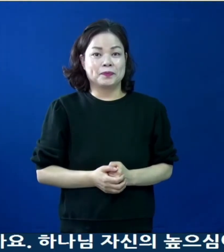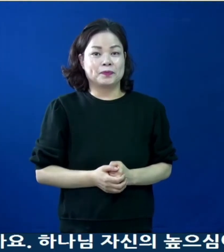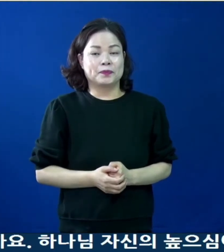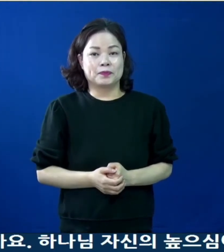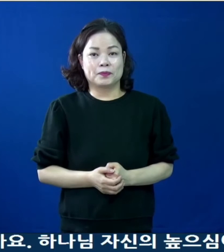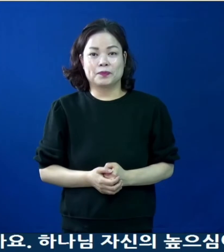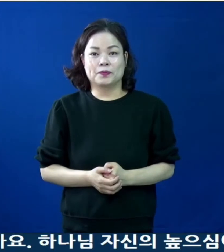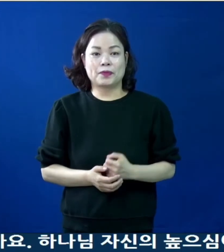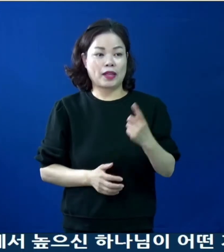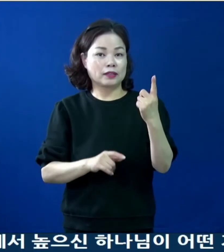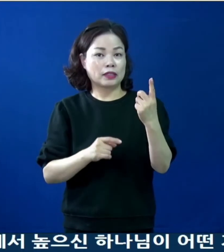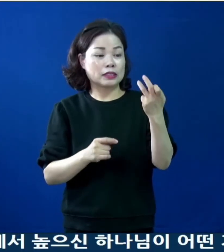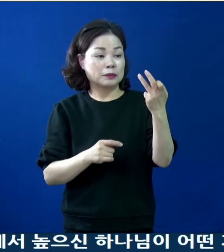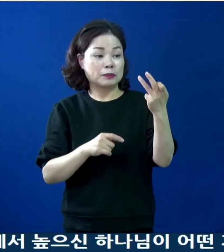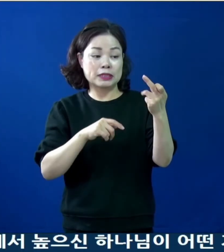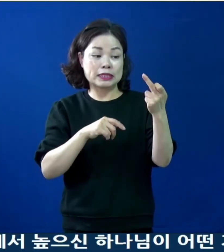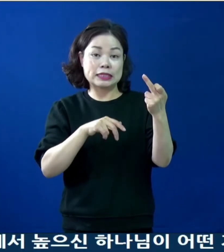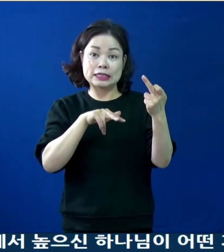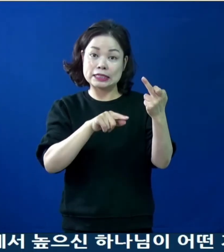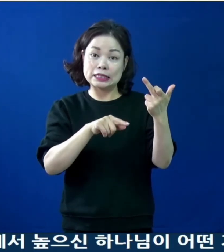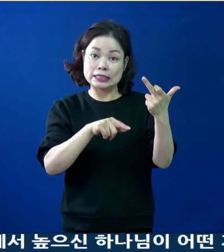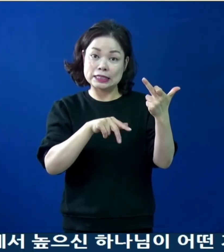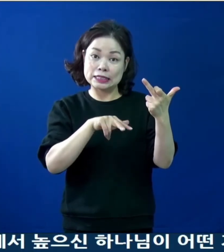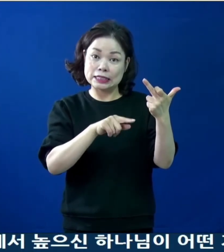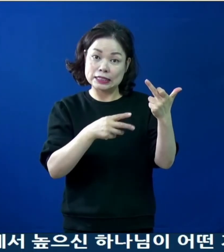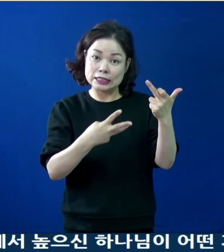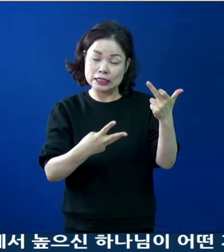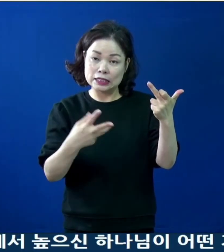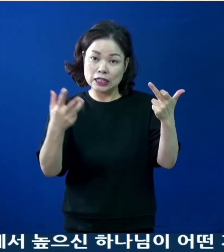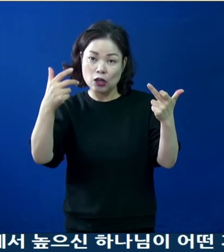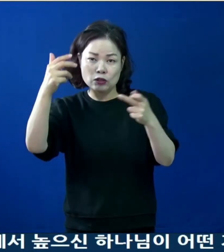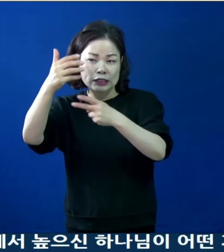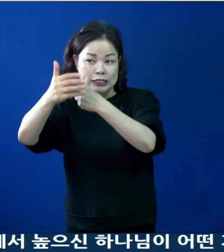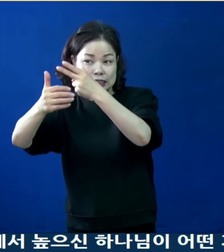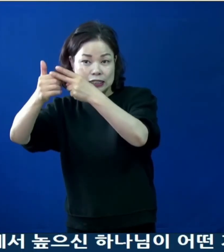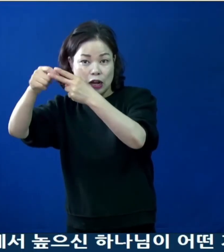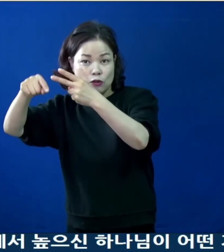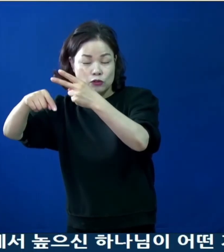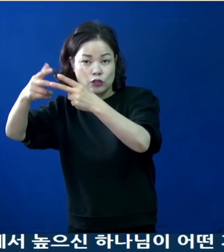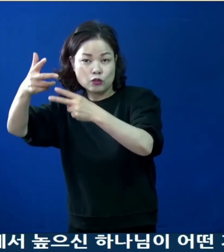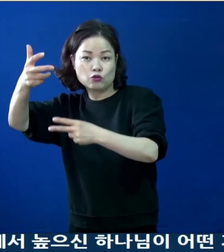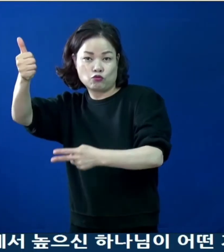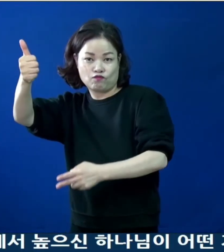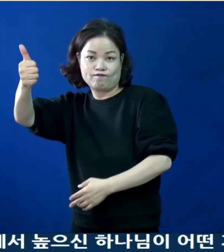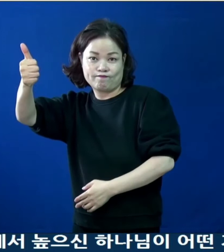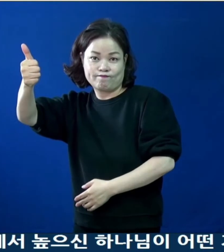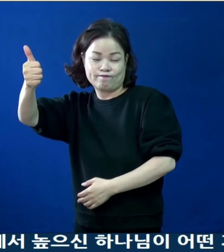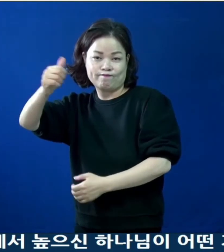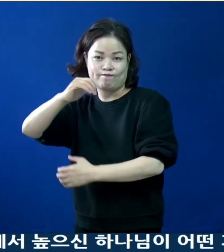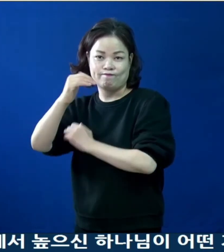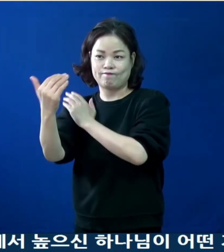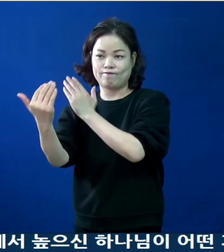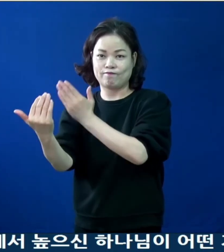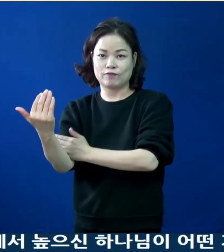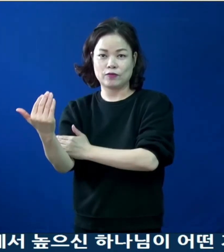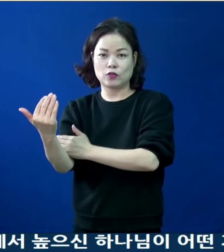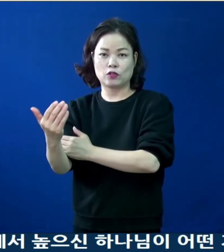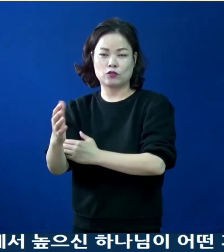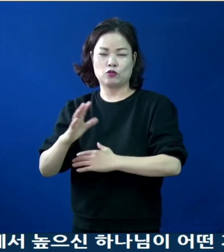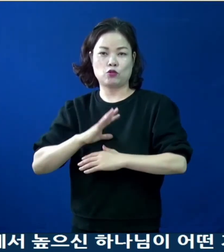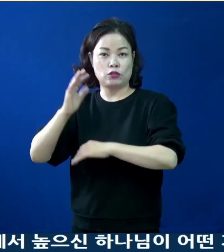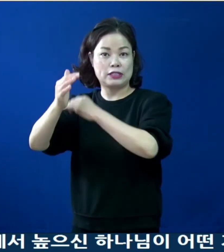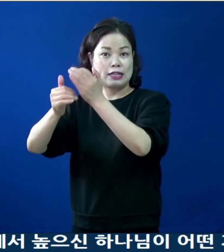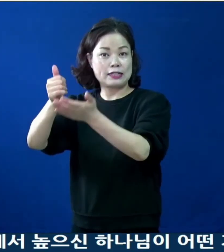한 절 건너 17절 말씀도 볼까요? 여호와는 신 가운데 신이시며 주 가운데 주시요 크고 능하시며 두려우신 하나님이시라.